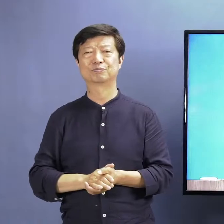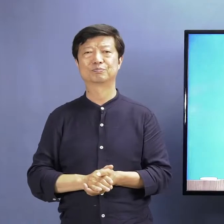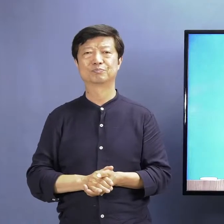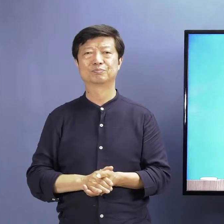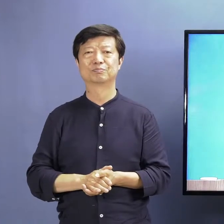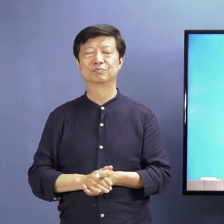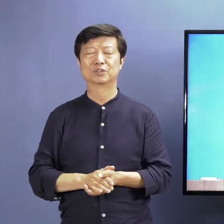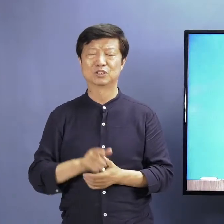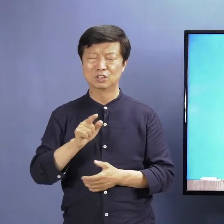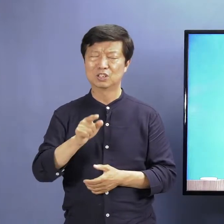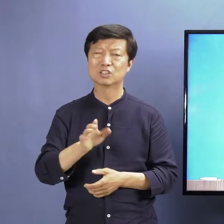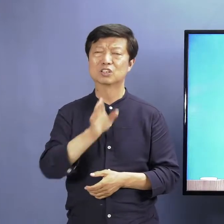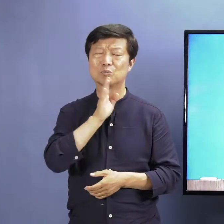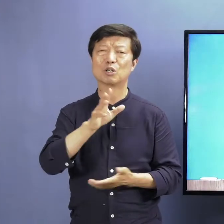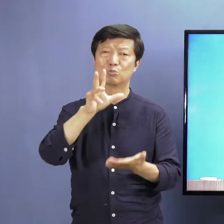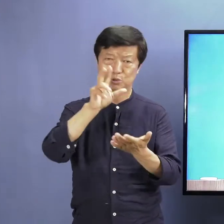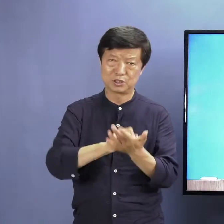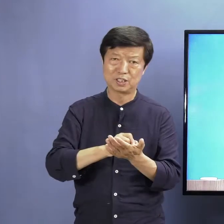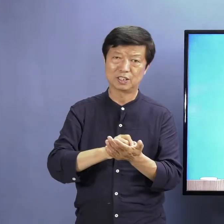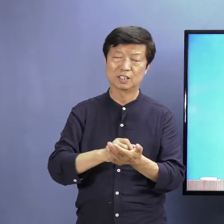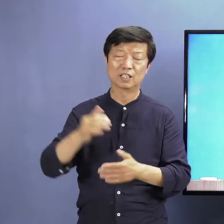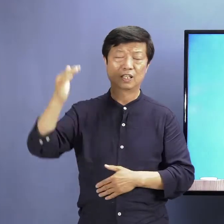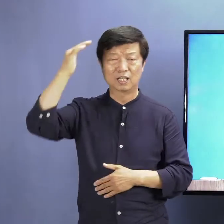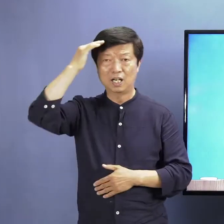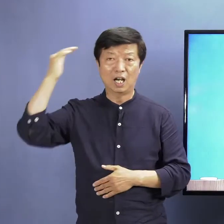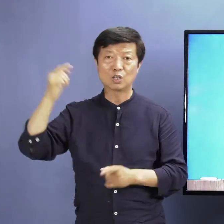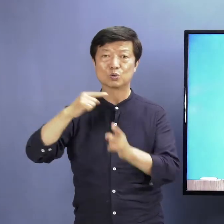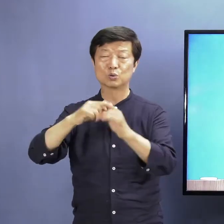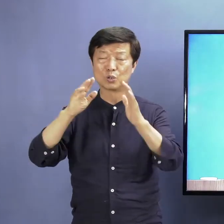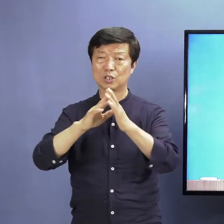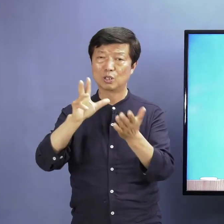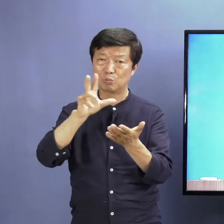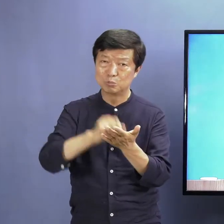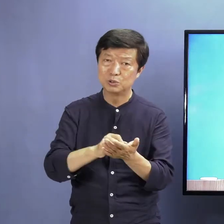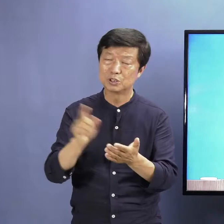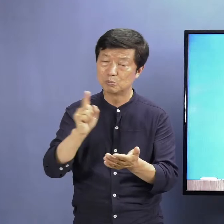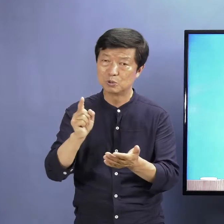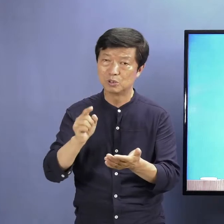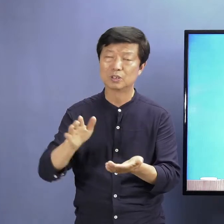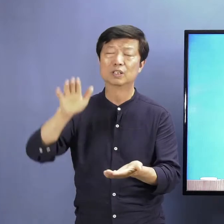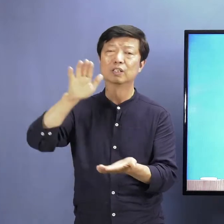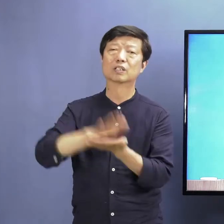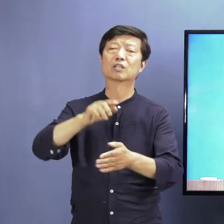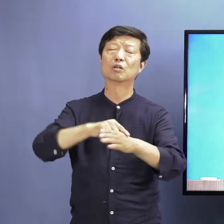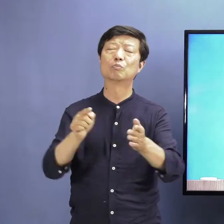이게 무서운 거예요. 한국 교회가 뭐가 문제지? 열정이 사라졌어요.